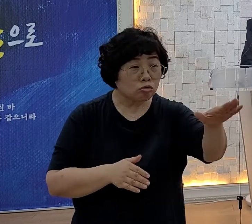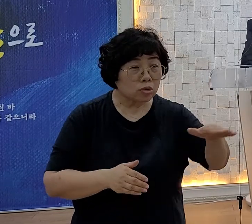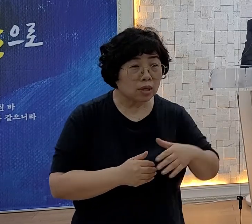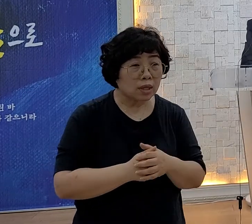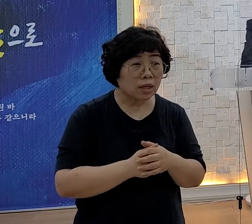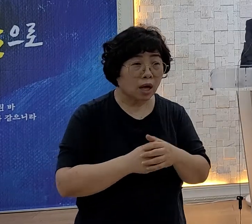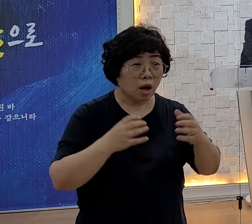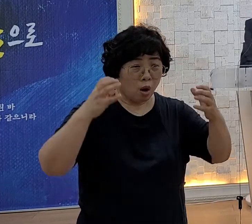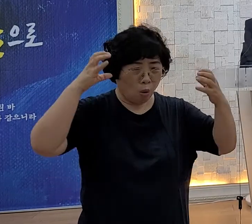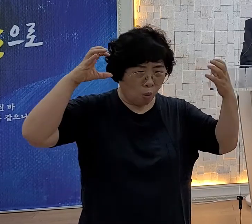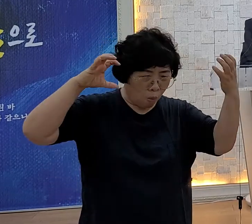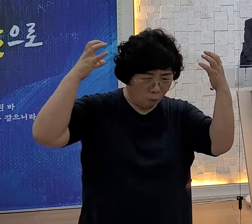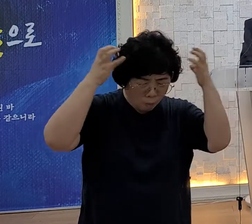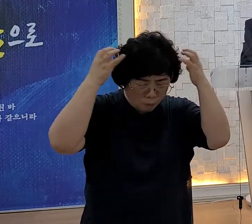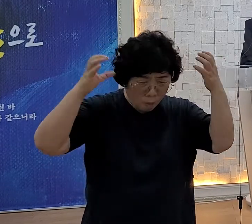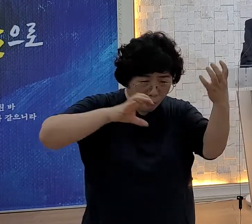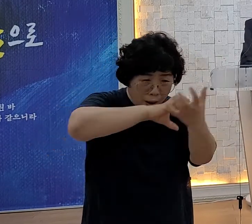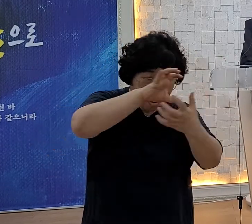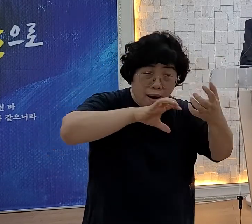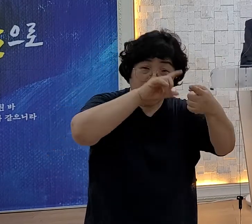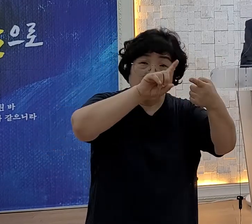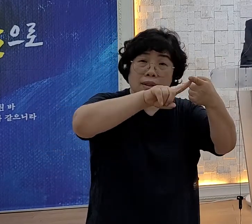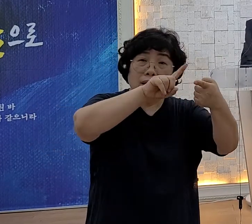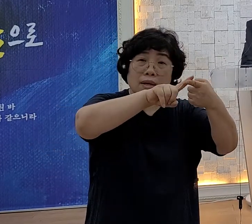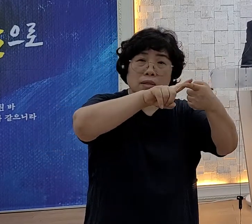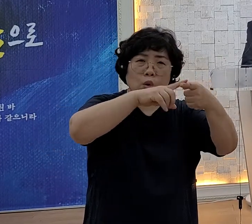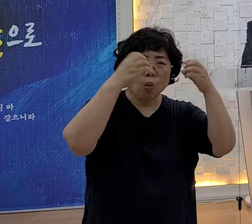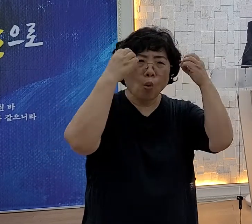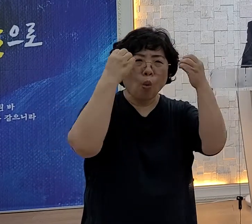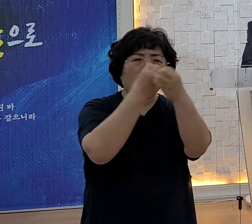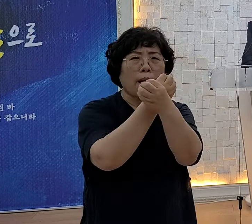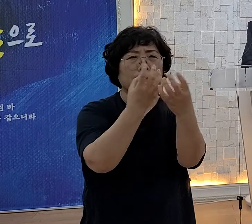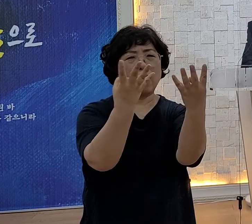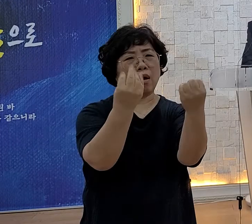이 환난에 대해서 좀 오해가 있어요.